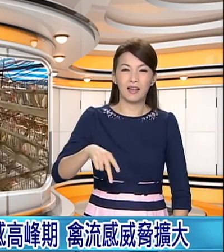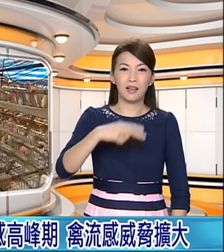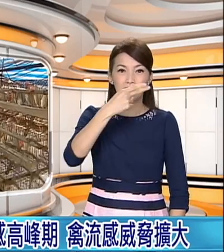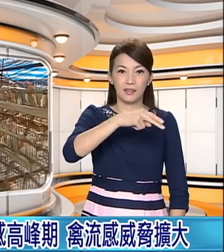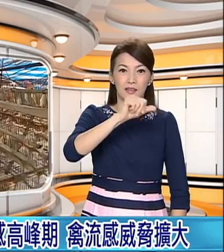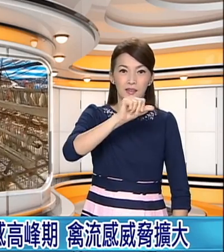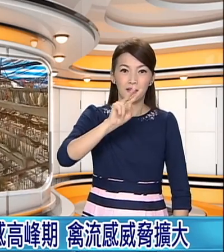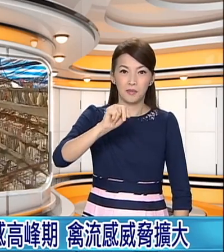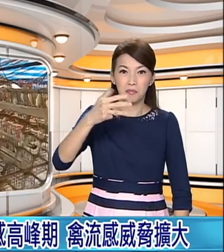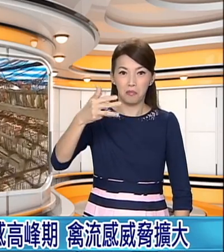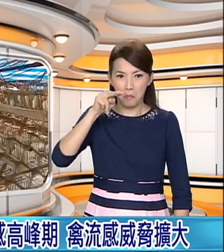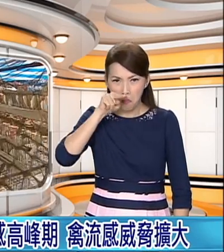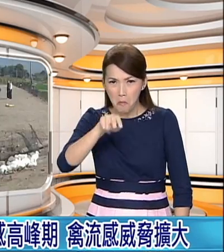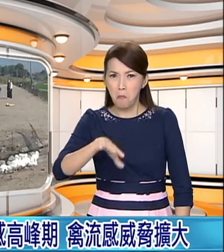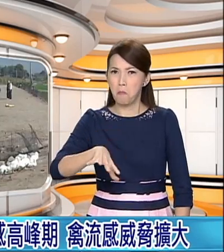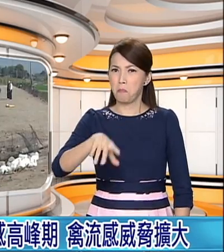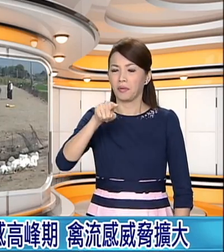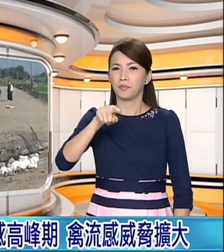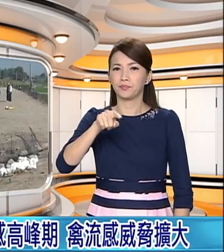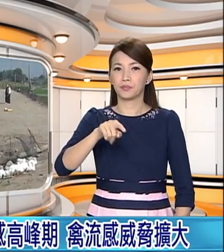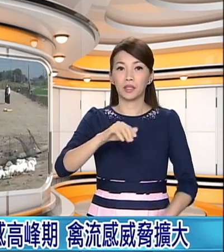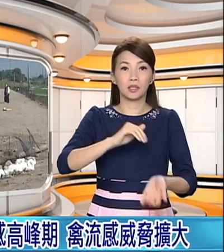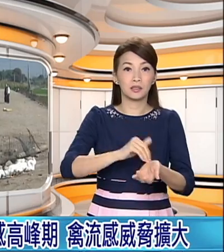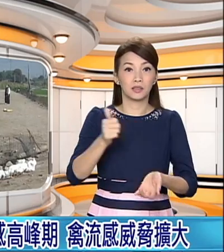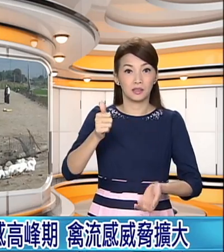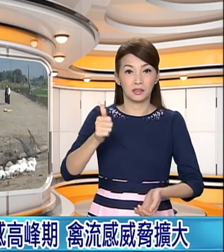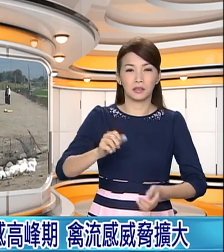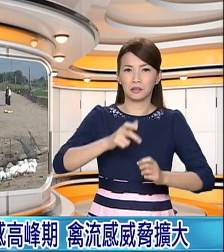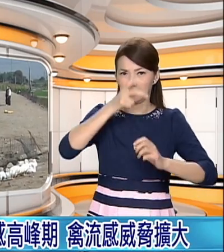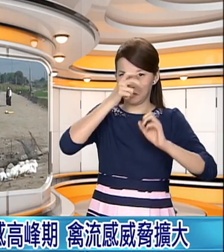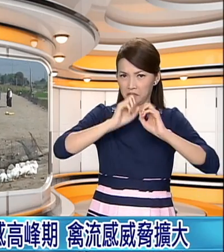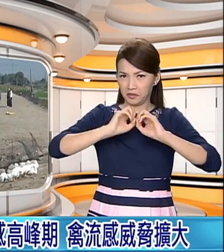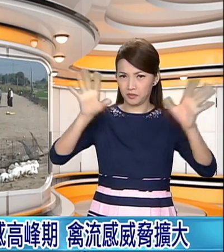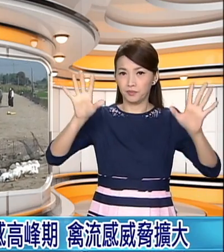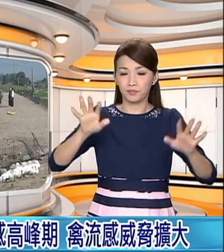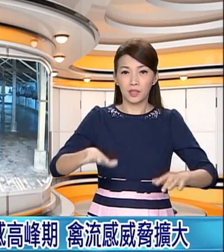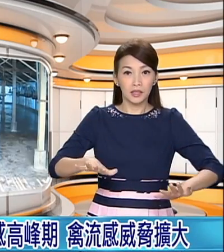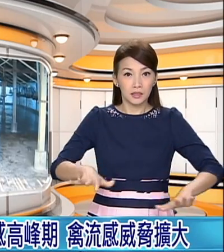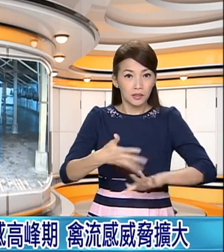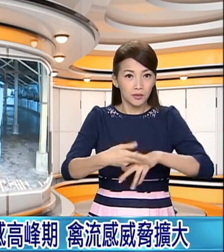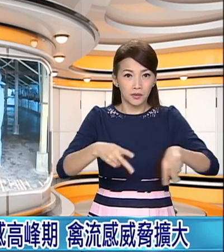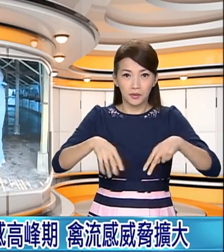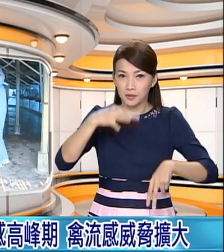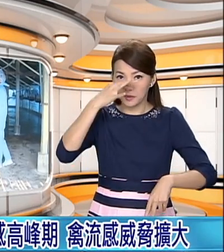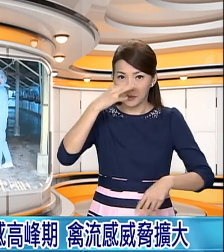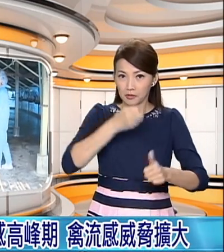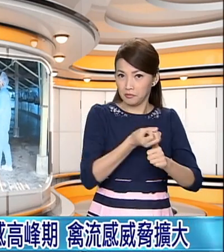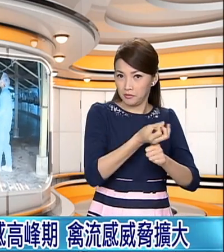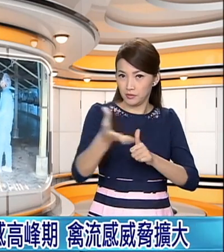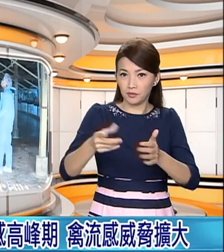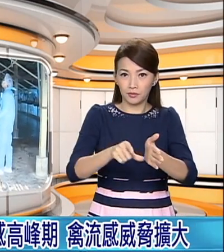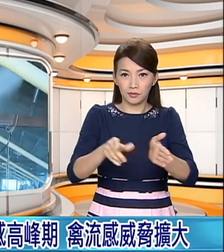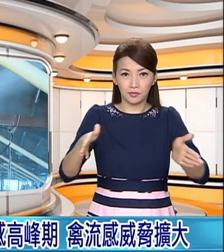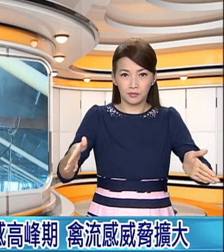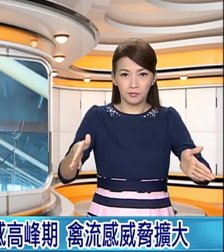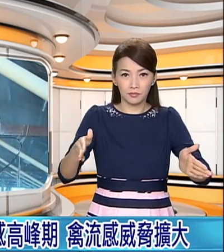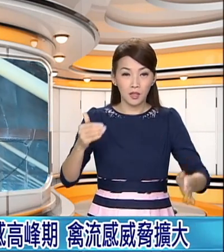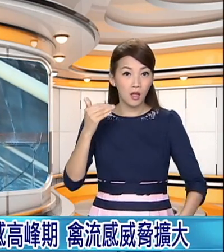毒。有医师就提出警告，现在刚好是流感季节，如果禽流感的病